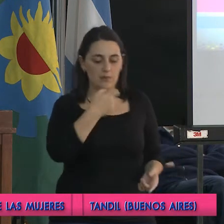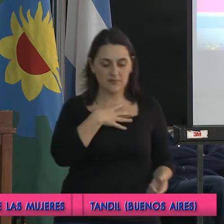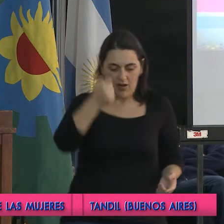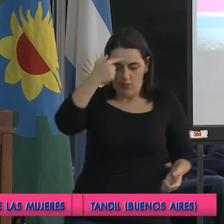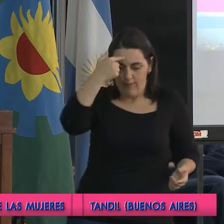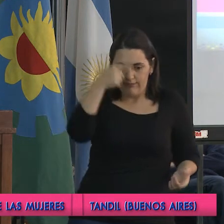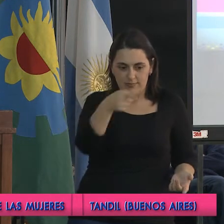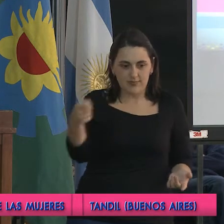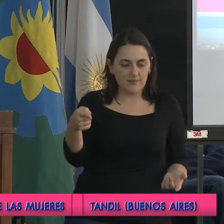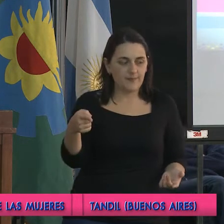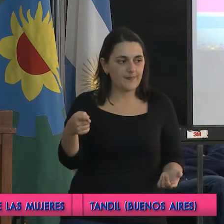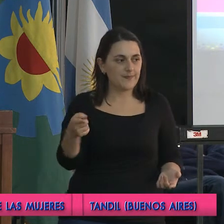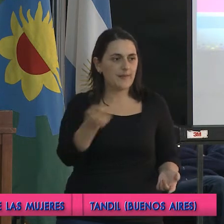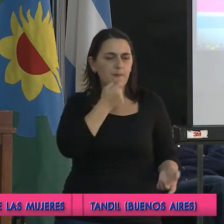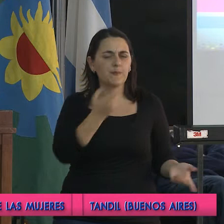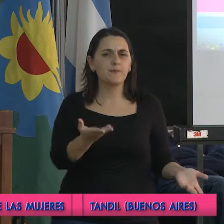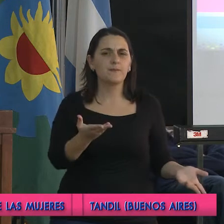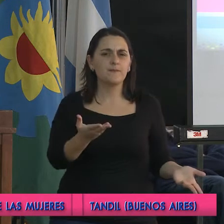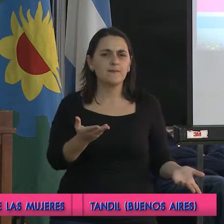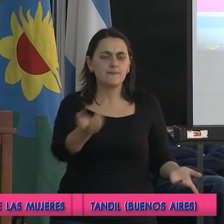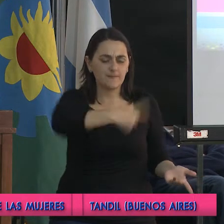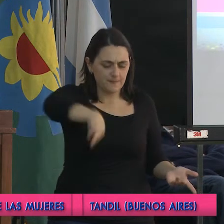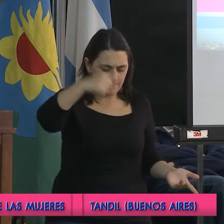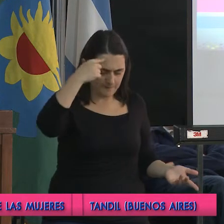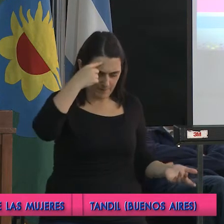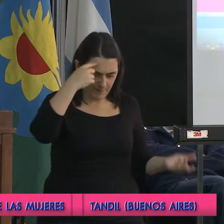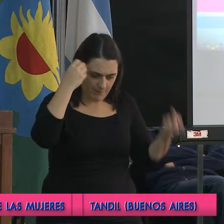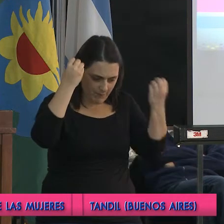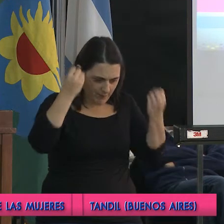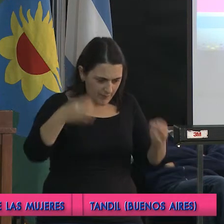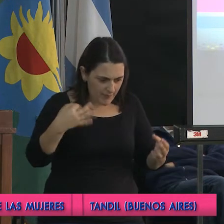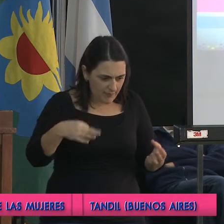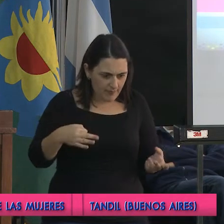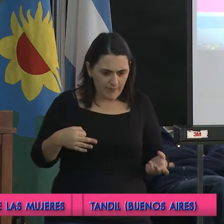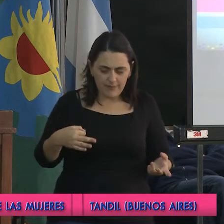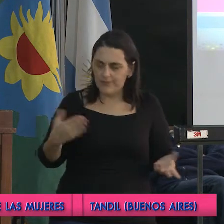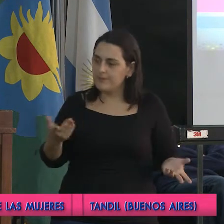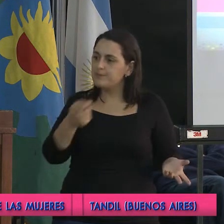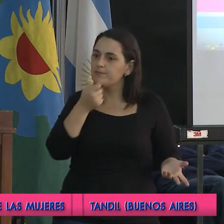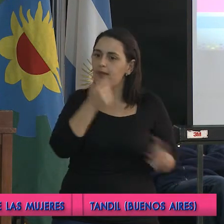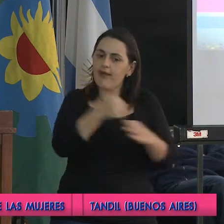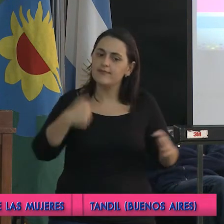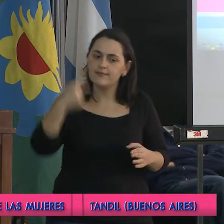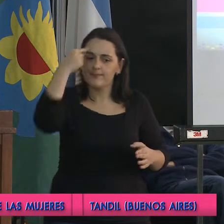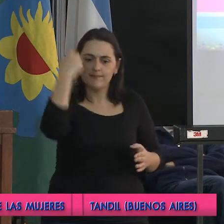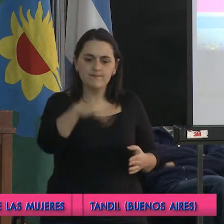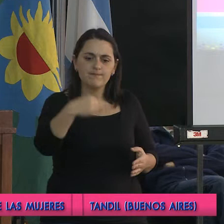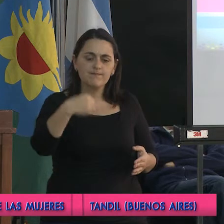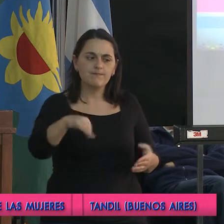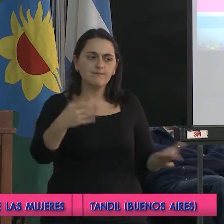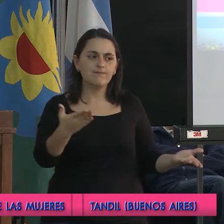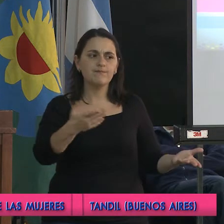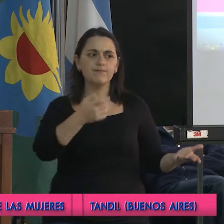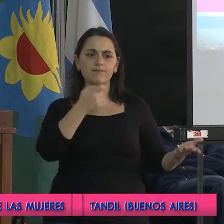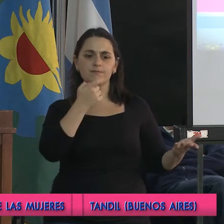puede perderse, ¿cuánto puede perderse si no se piensa en el serio, en el inmenso poder